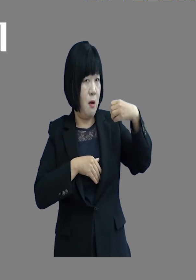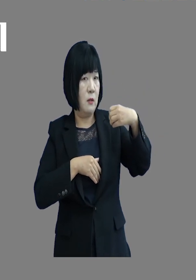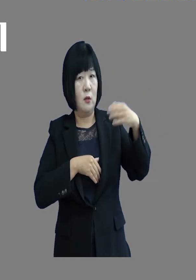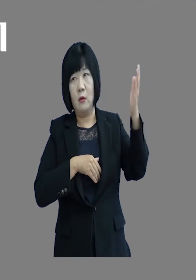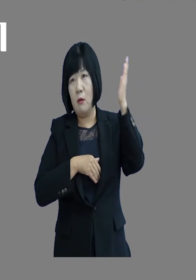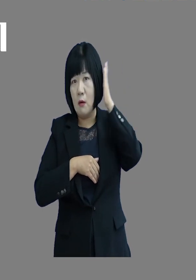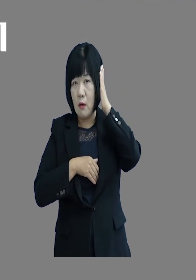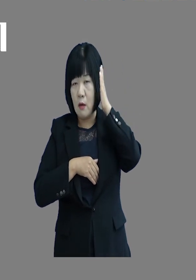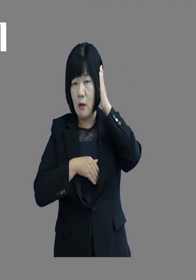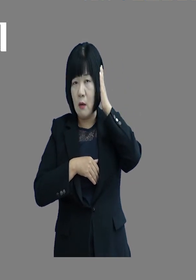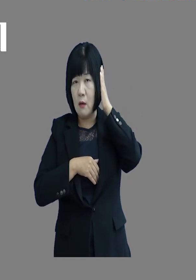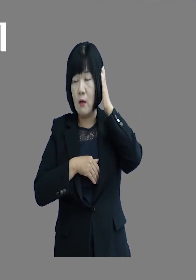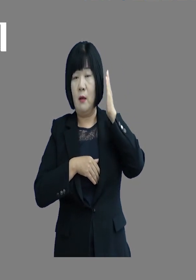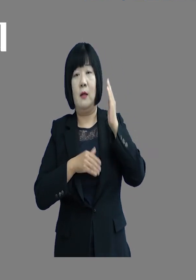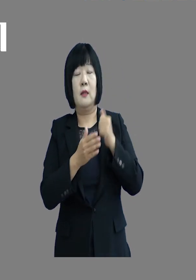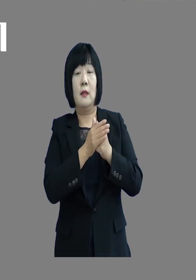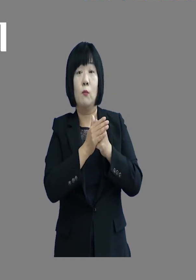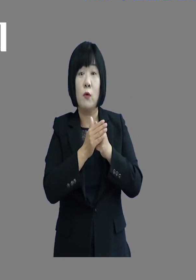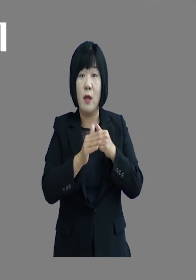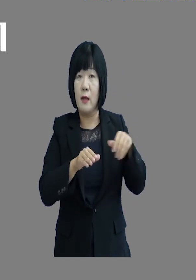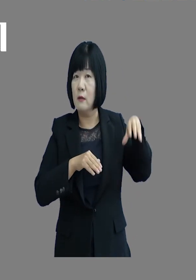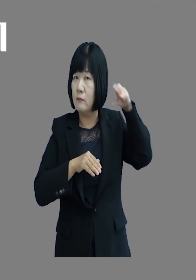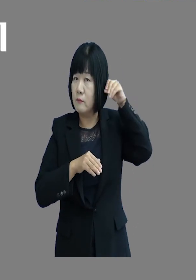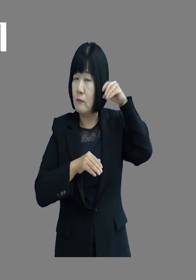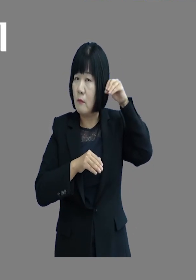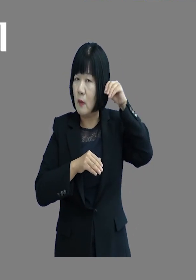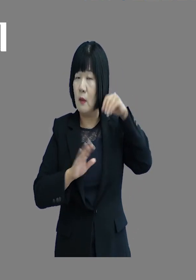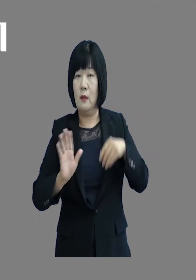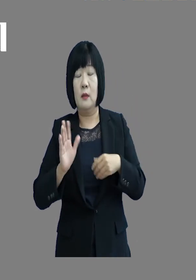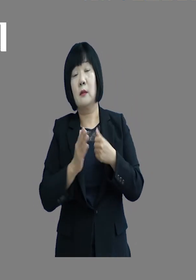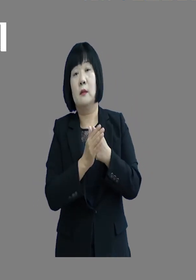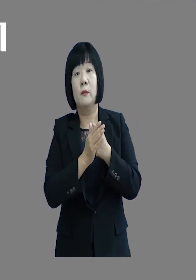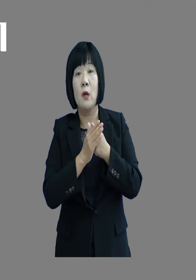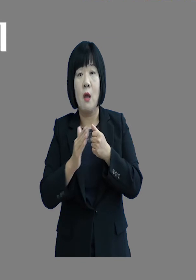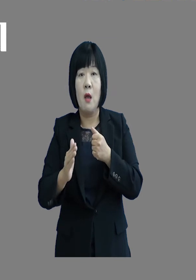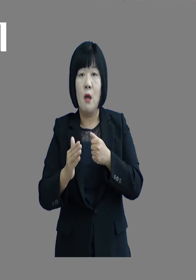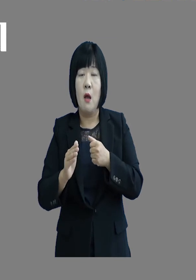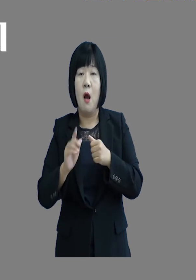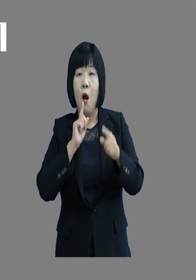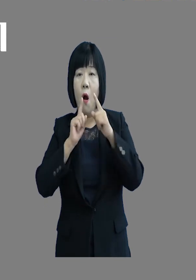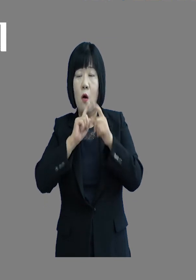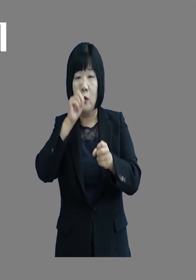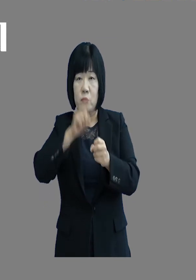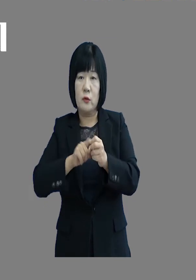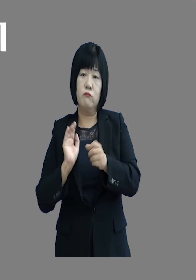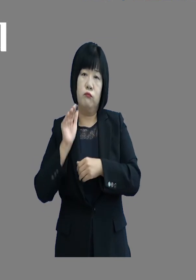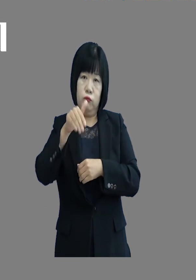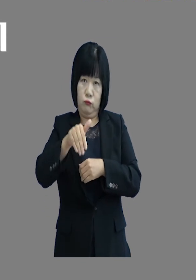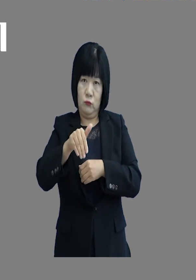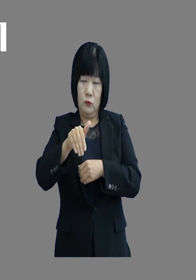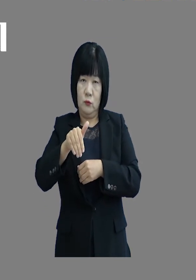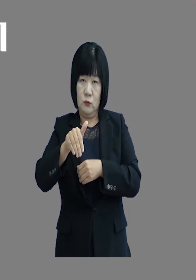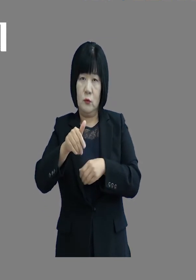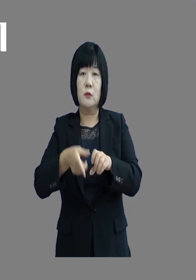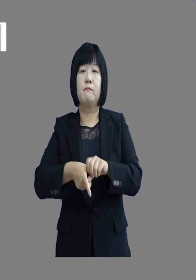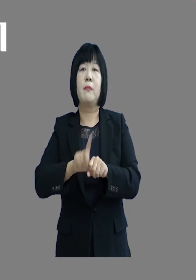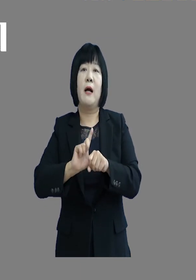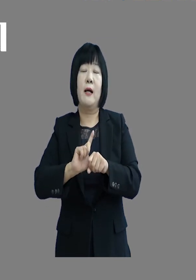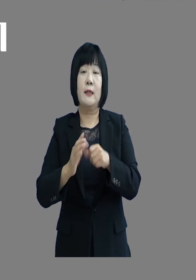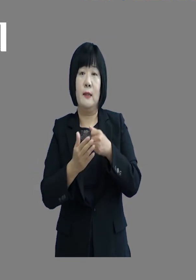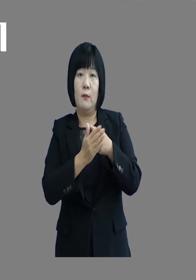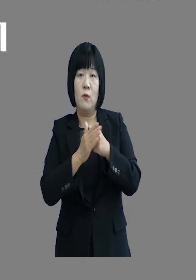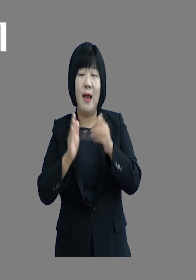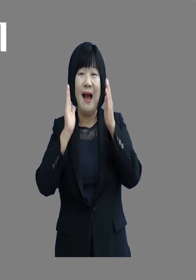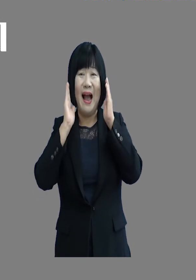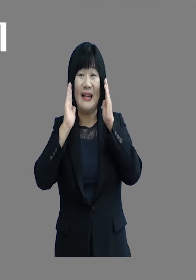않고 그러면 거기에서 또 언어 발달 지체가 계속되는 거예요. 그렇게 되면 그 시기를 놓치게 되고 이거는 학습 능력과 바로 연계가 되는